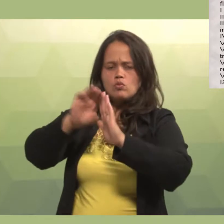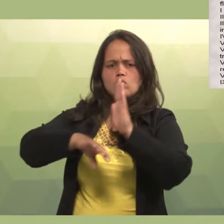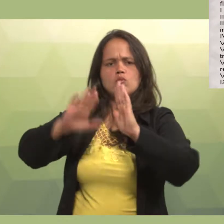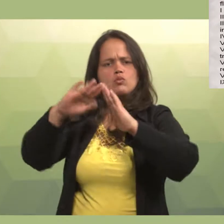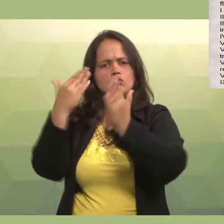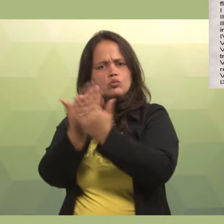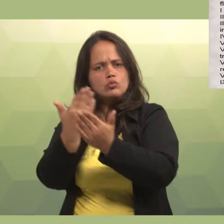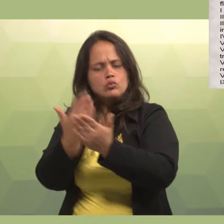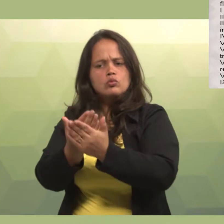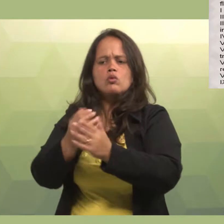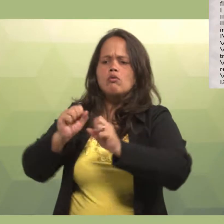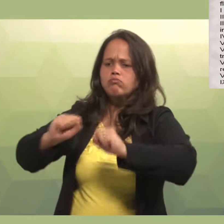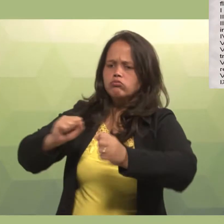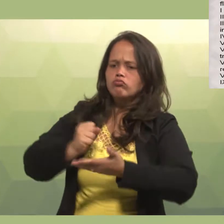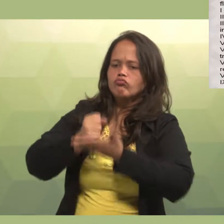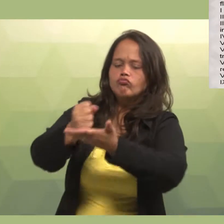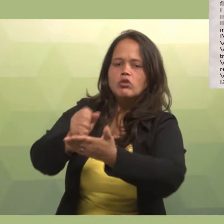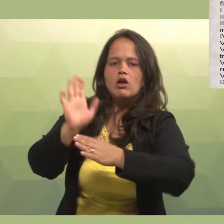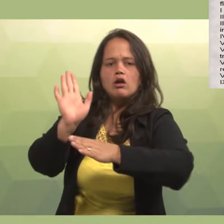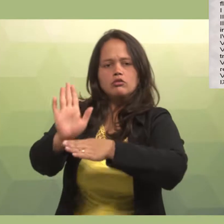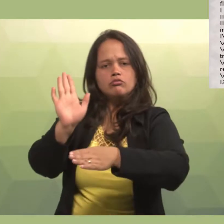subsídio para a gestão da escola.